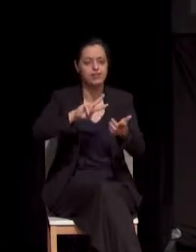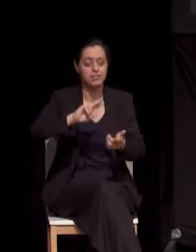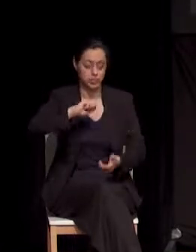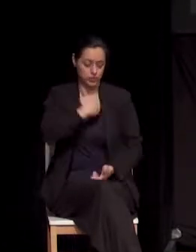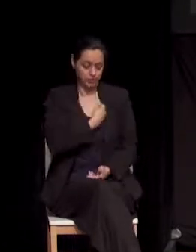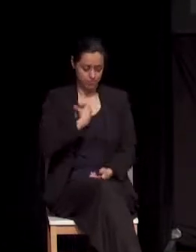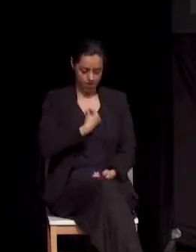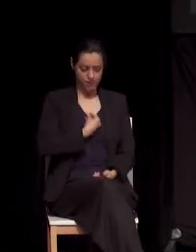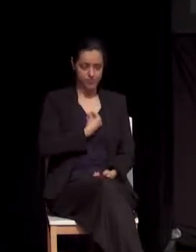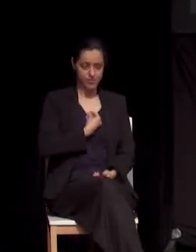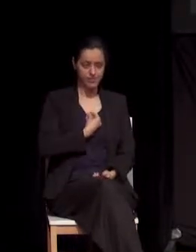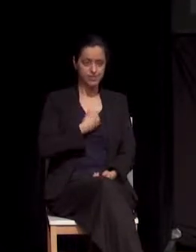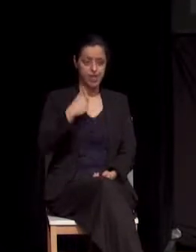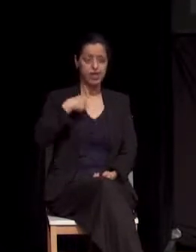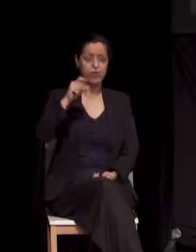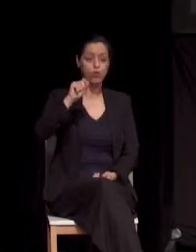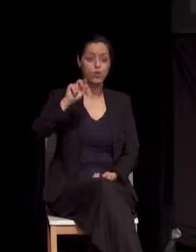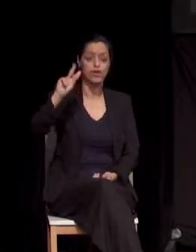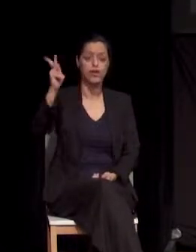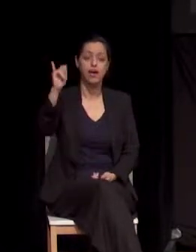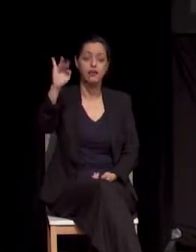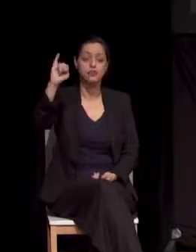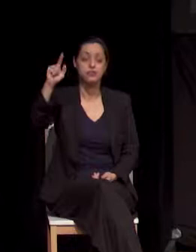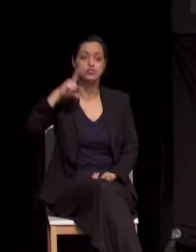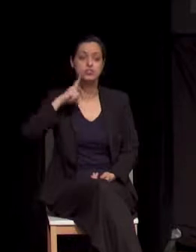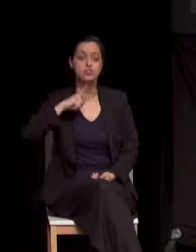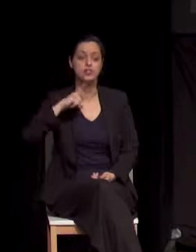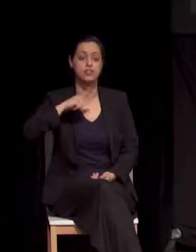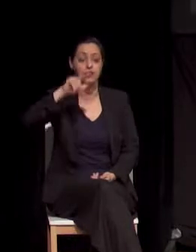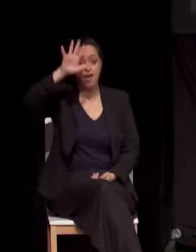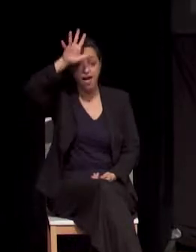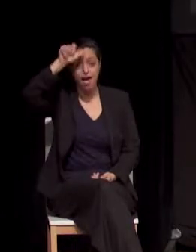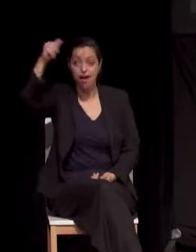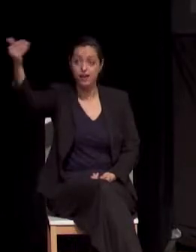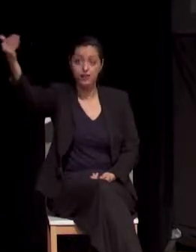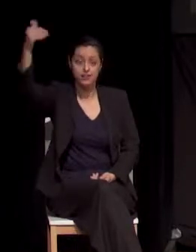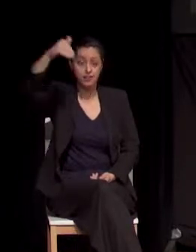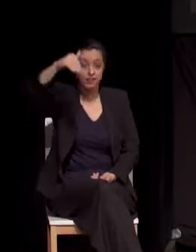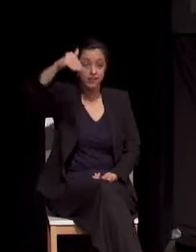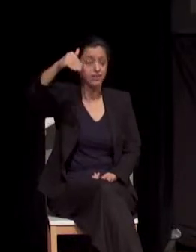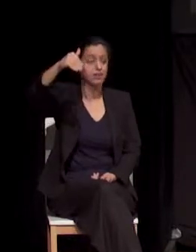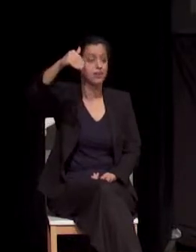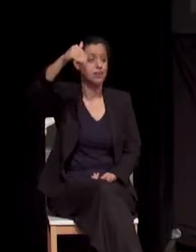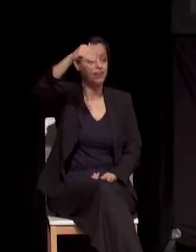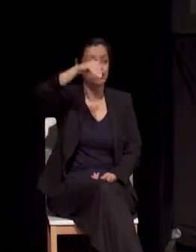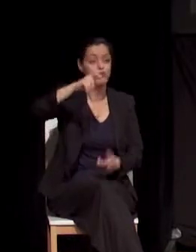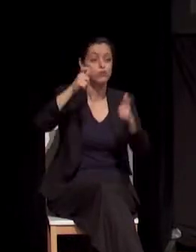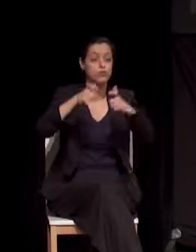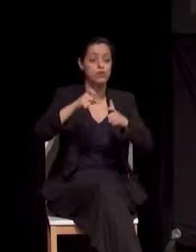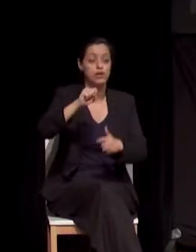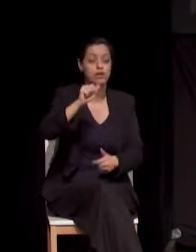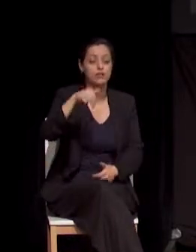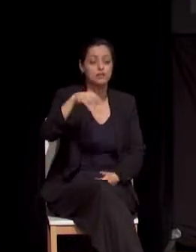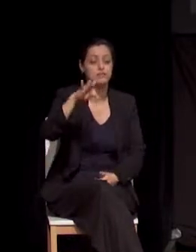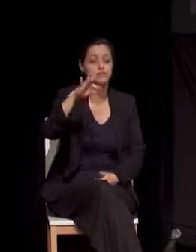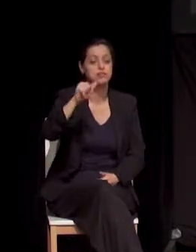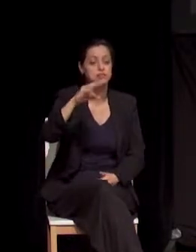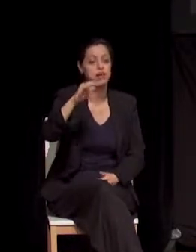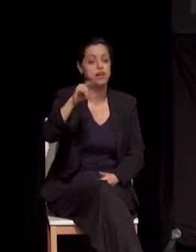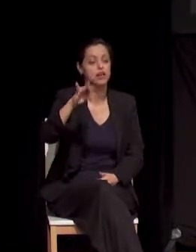desses haitianos que passou pela fronteira do Acre. Eu cheguei em Santa Catarina, onde que eu fui acolhido